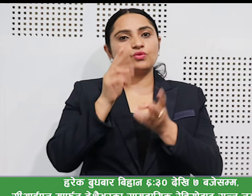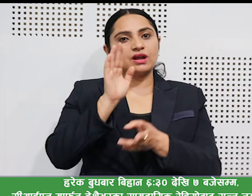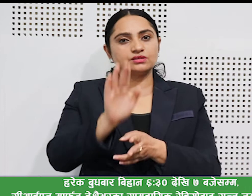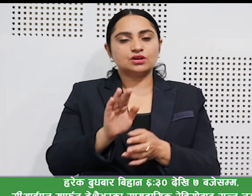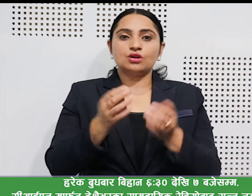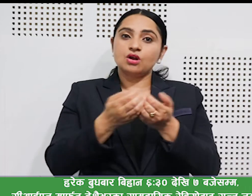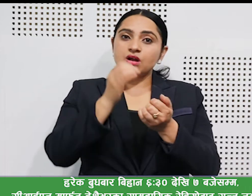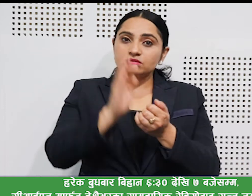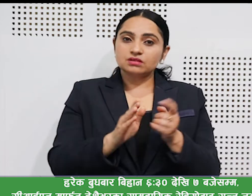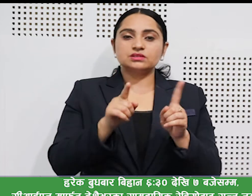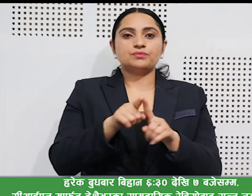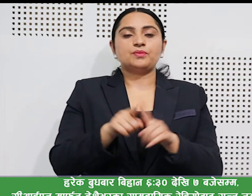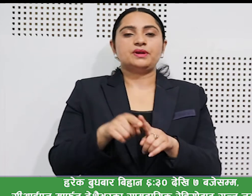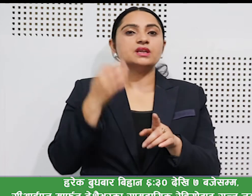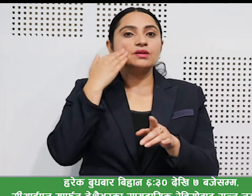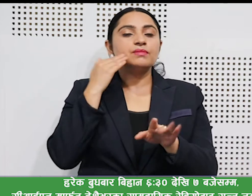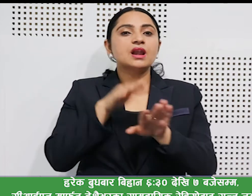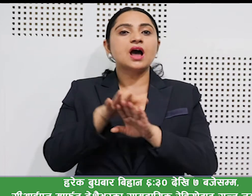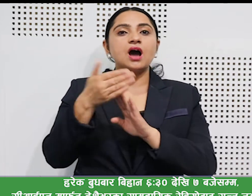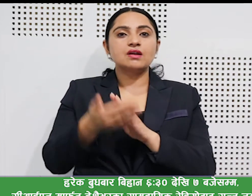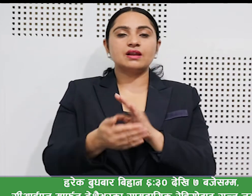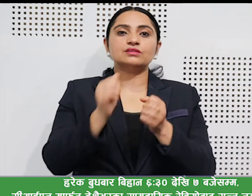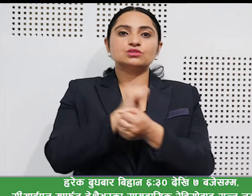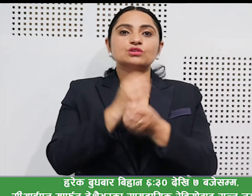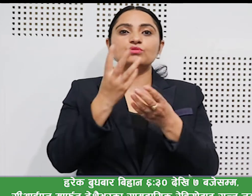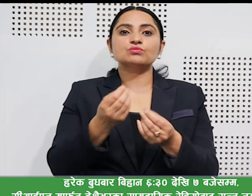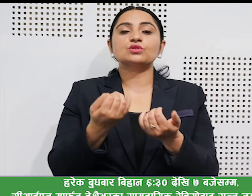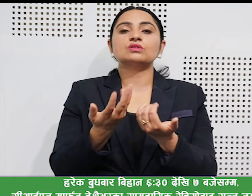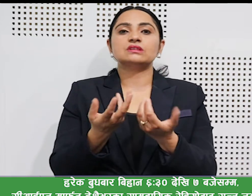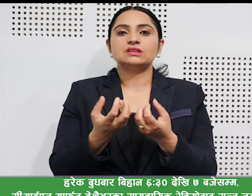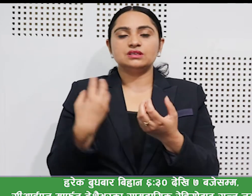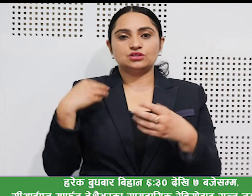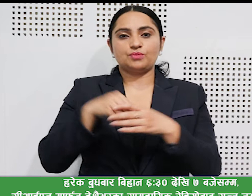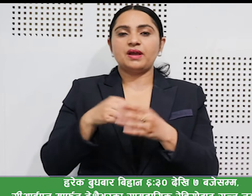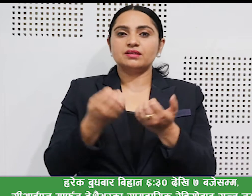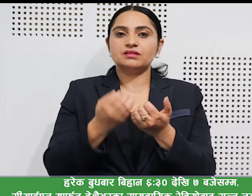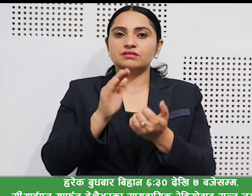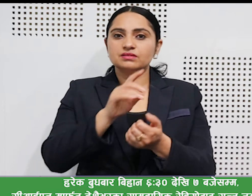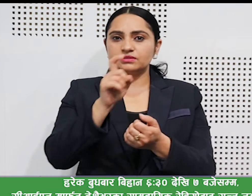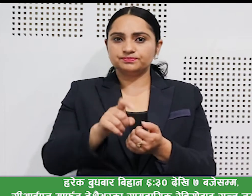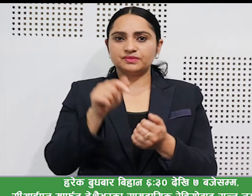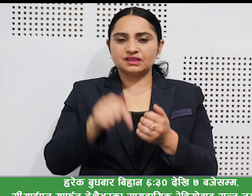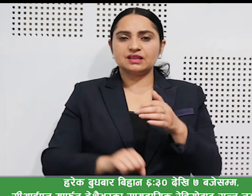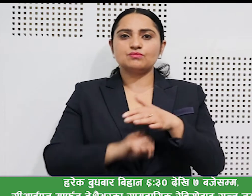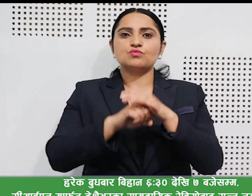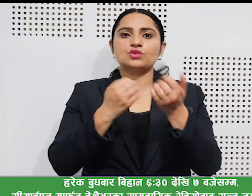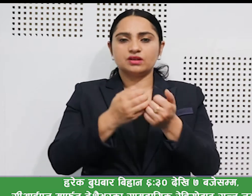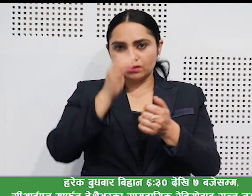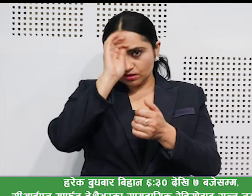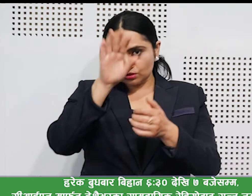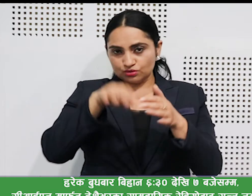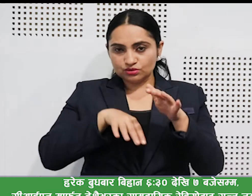सक्छन् पनि। महिलाहरूलाई नै त्यो जोखिम न्यूनीकरणमा चाहिँ कतिको सहभागिता गराइन्छ? त्यसमा चाहिँ मुख्य गरी सूचनाहरू